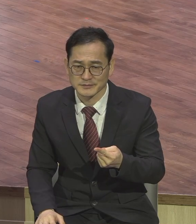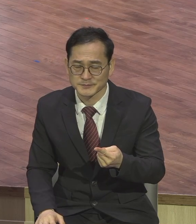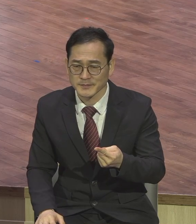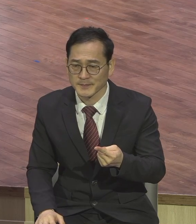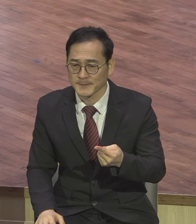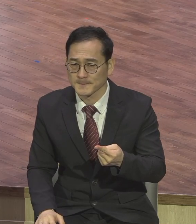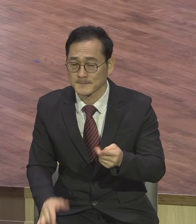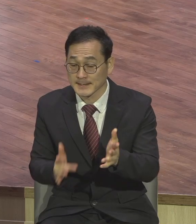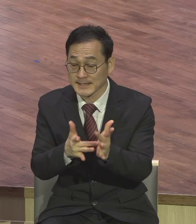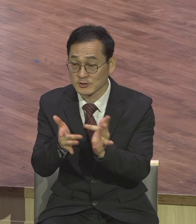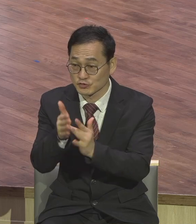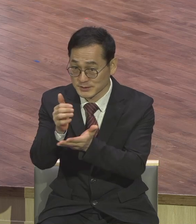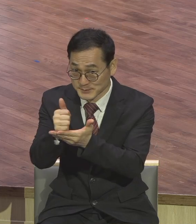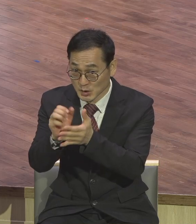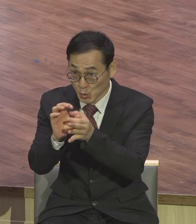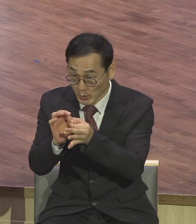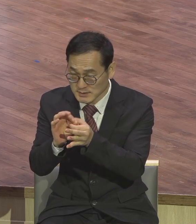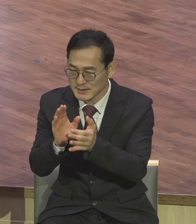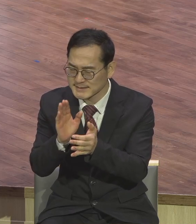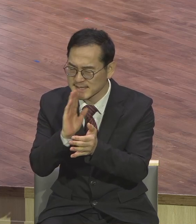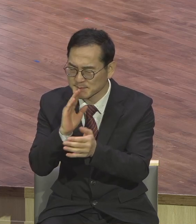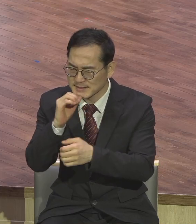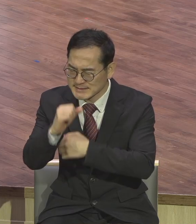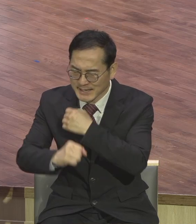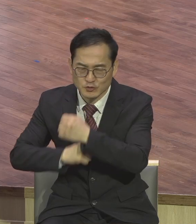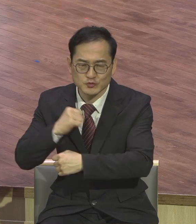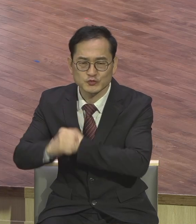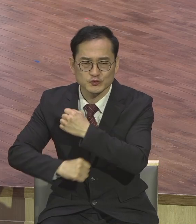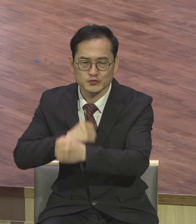통해서 주어진 참 자유함의 축복을